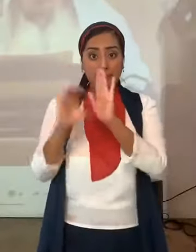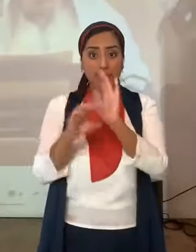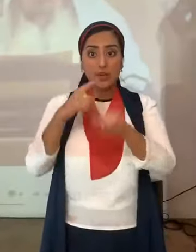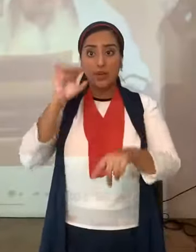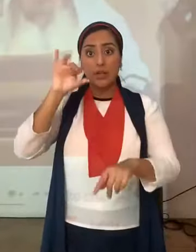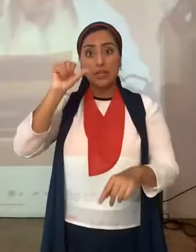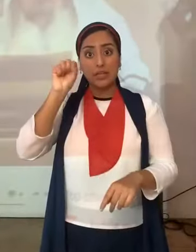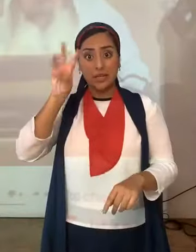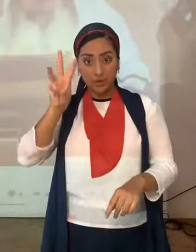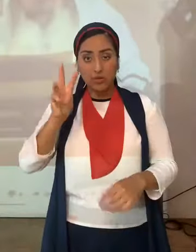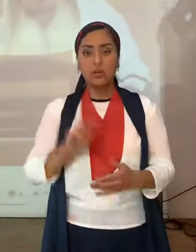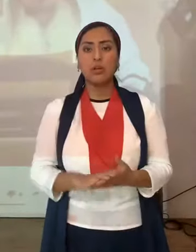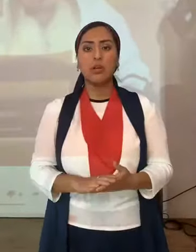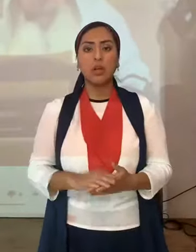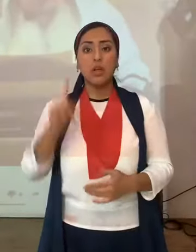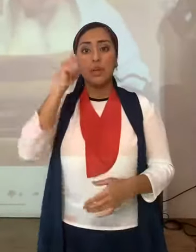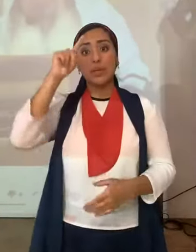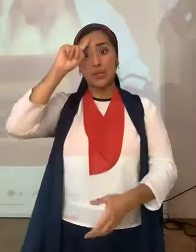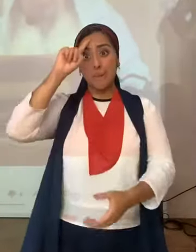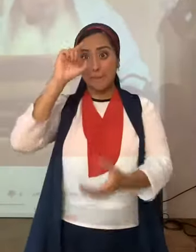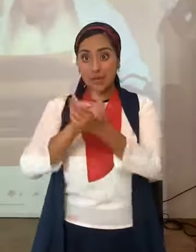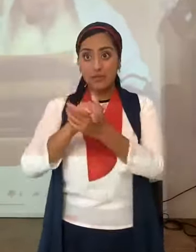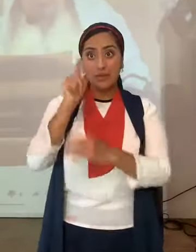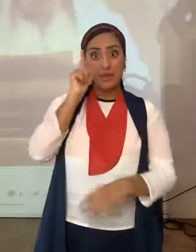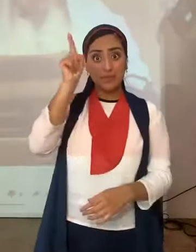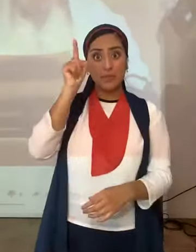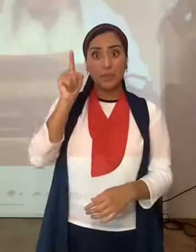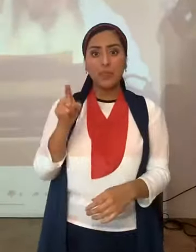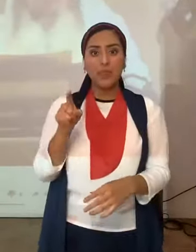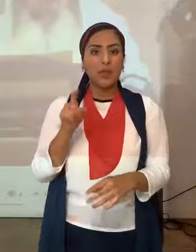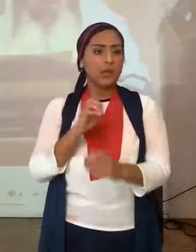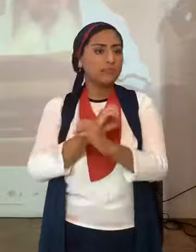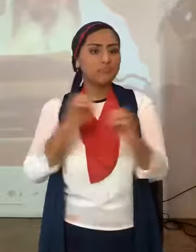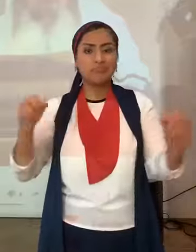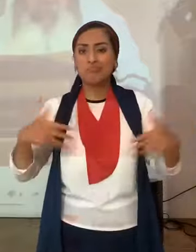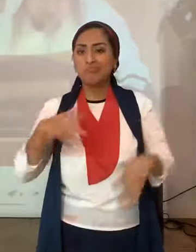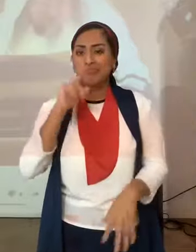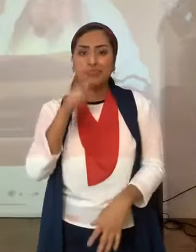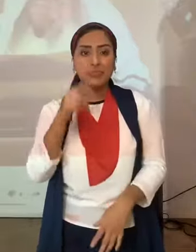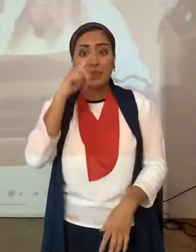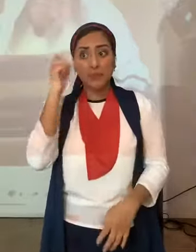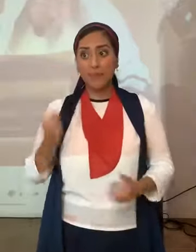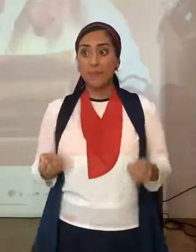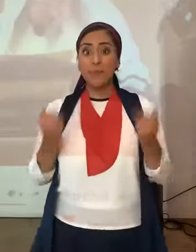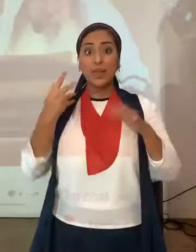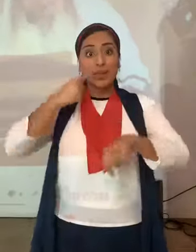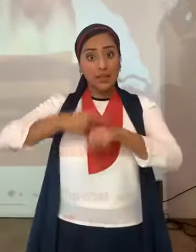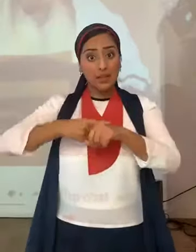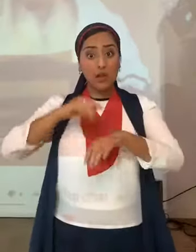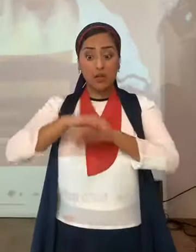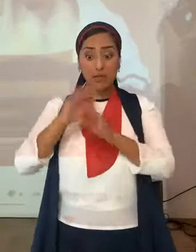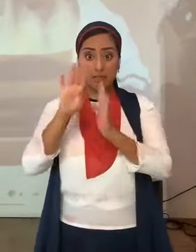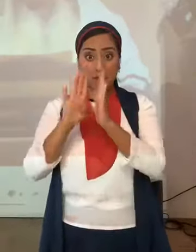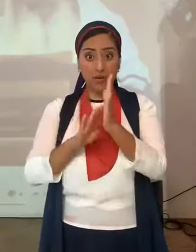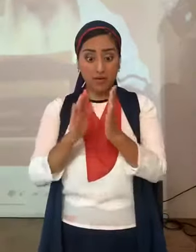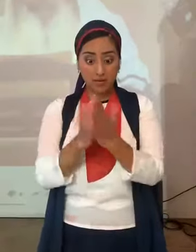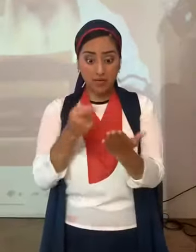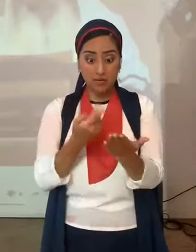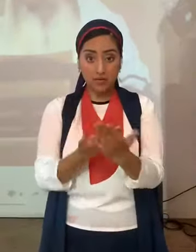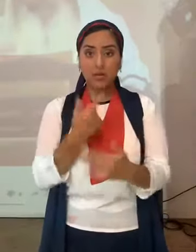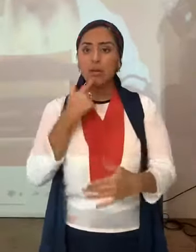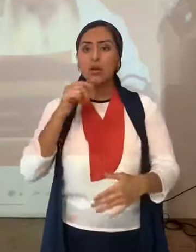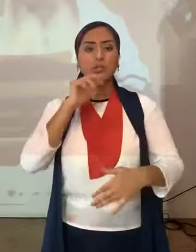Yahshua, porque crees en Él, no debes de temer. Porque muchas veces en el Tanakh dice, no